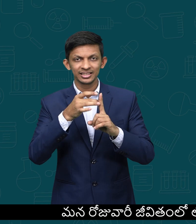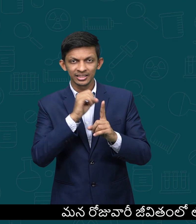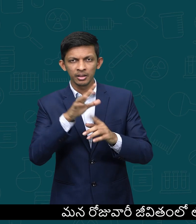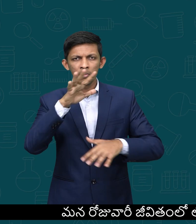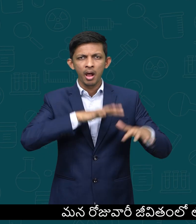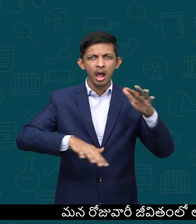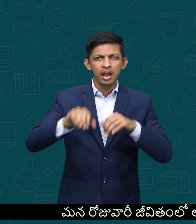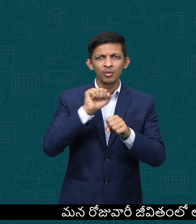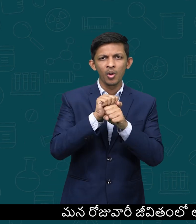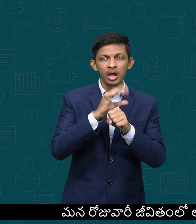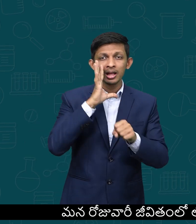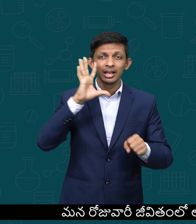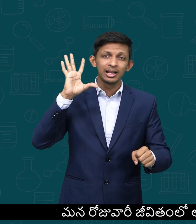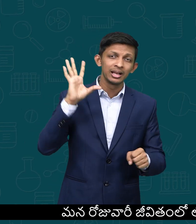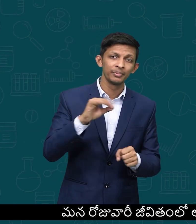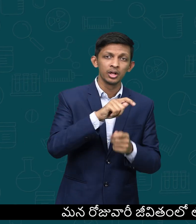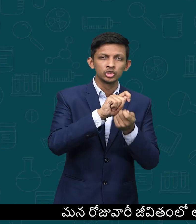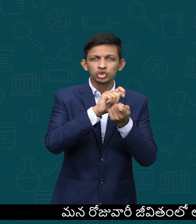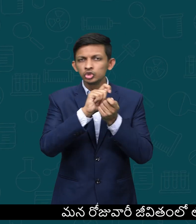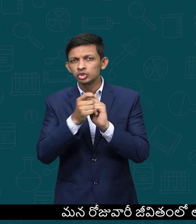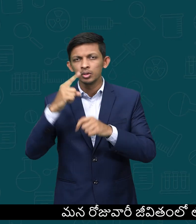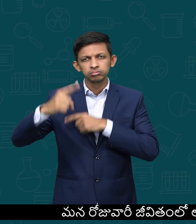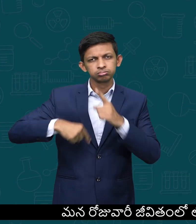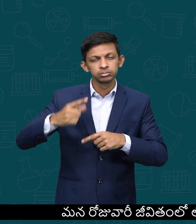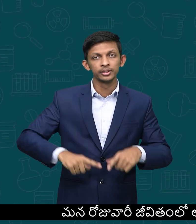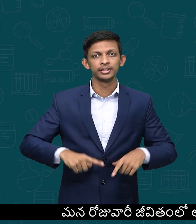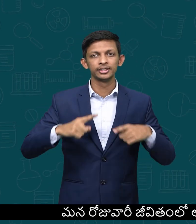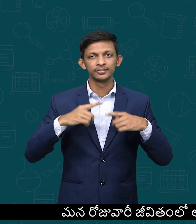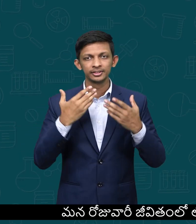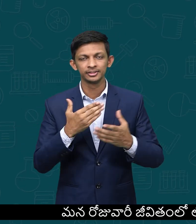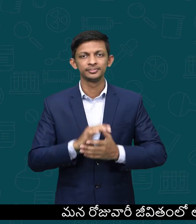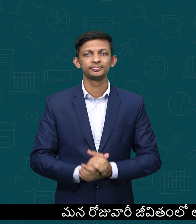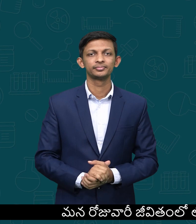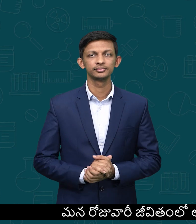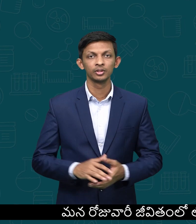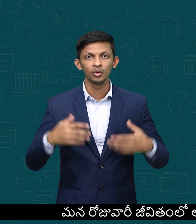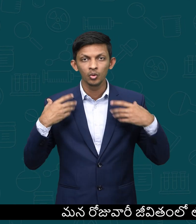మన రోజువారీ జీవితంలో లోహాలు ముఖ్యమైన పాత్ర పోషిస్తాయి.